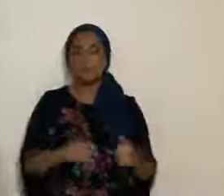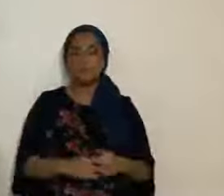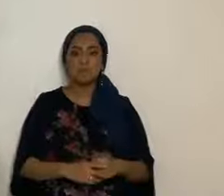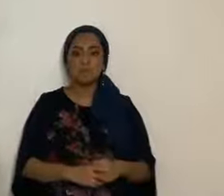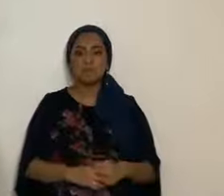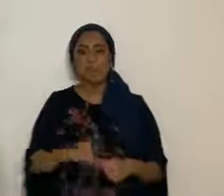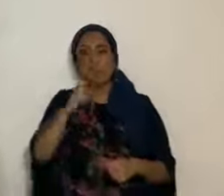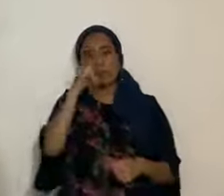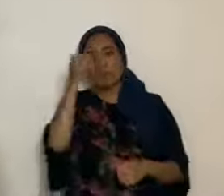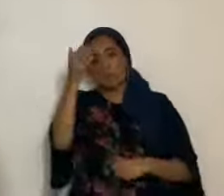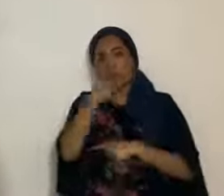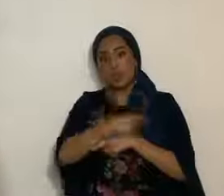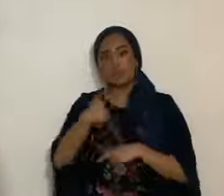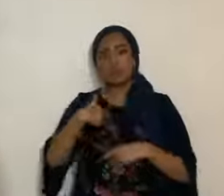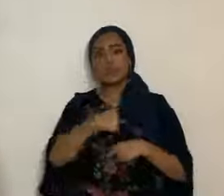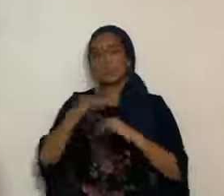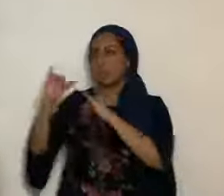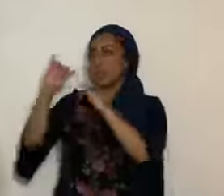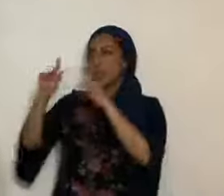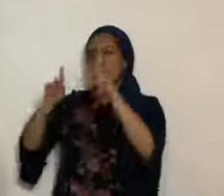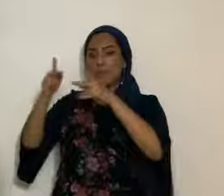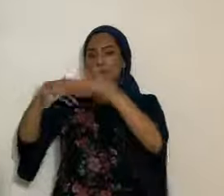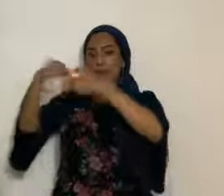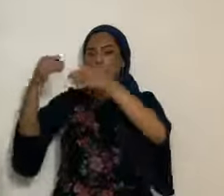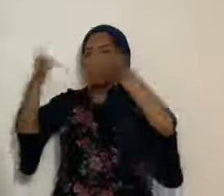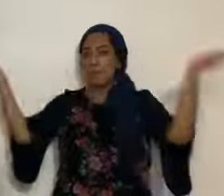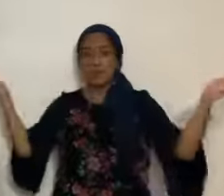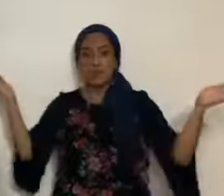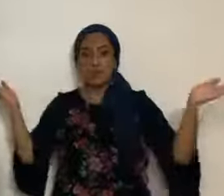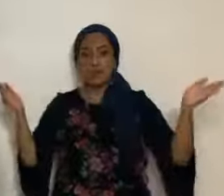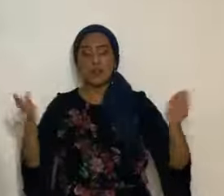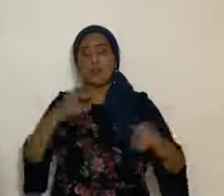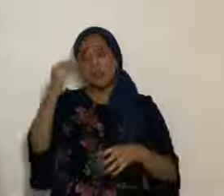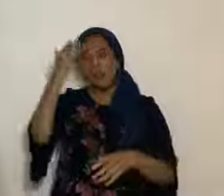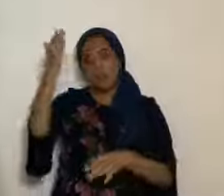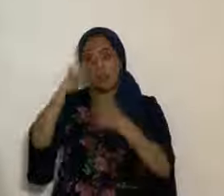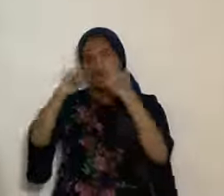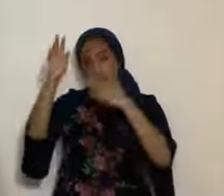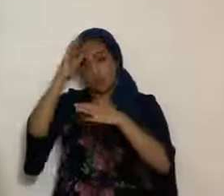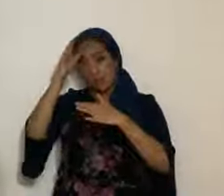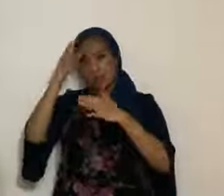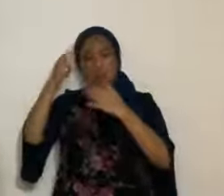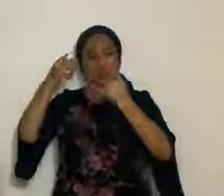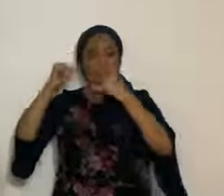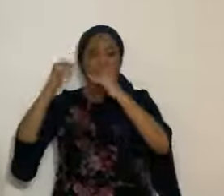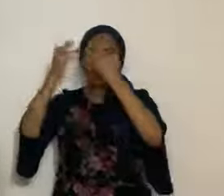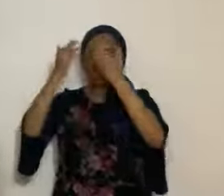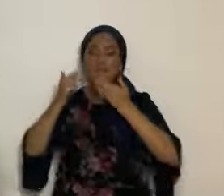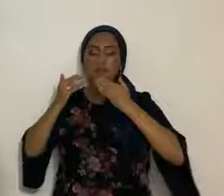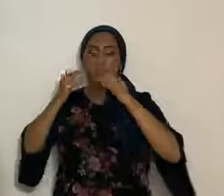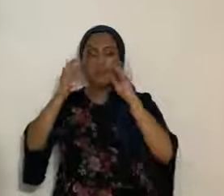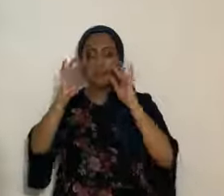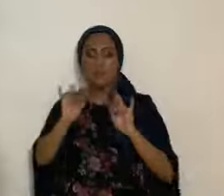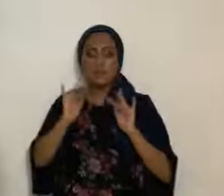porque un día estuvimos en esa misma condición y el Padre Eterno nos extendió con su mano, y